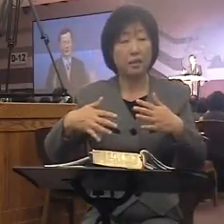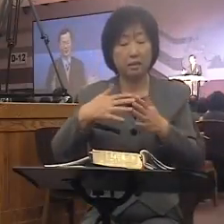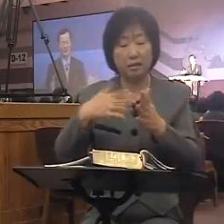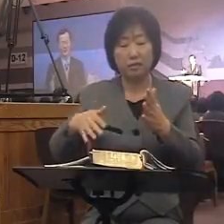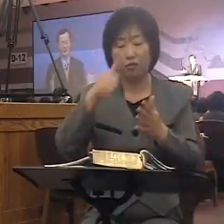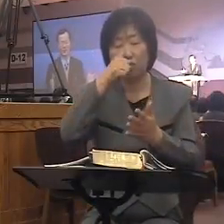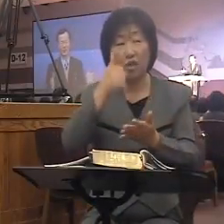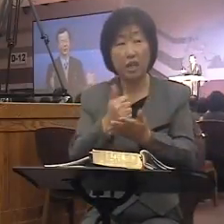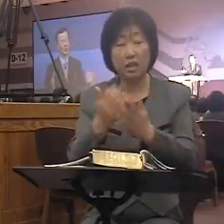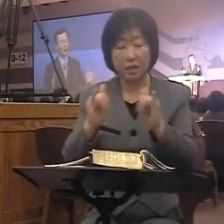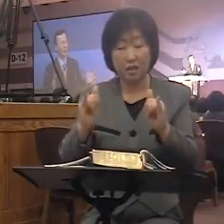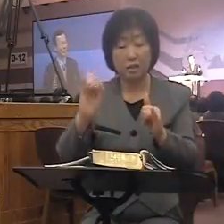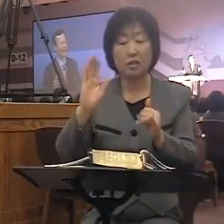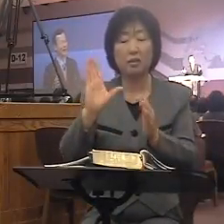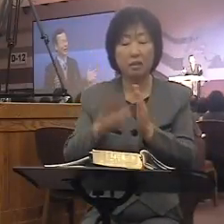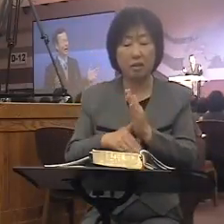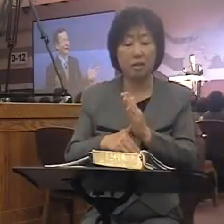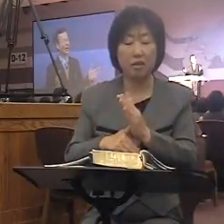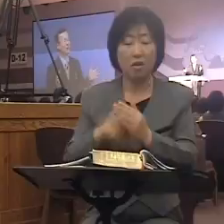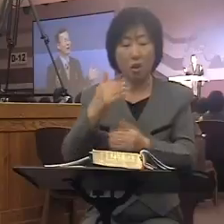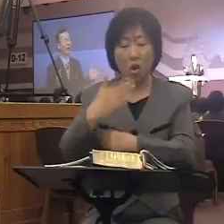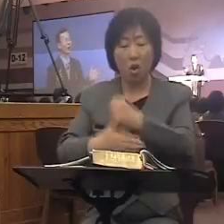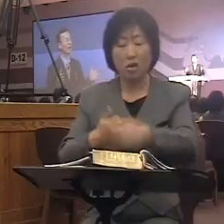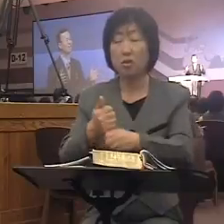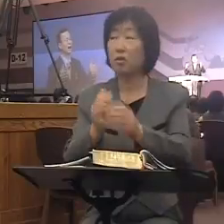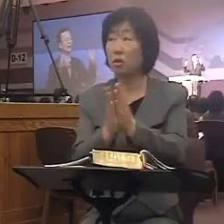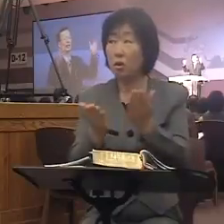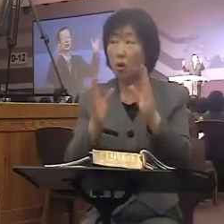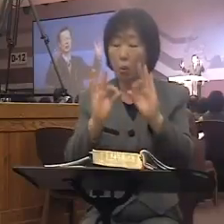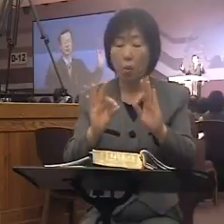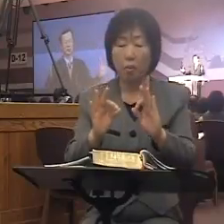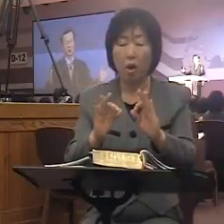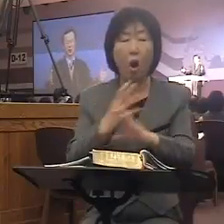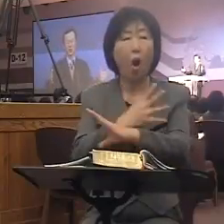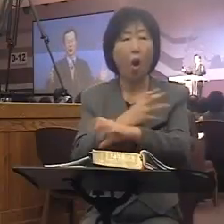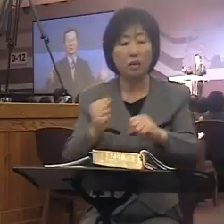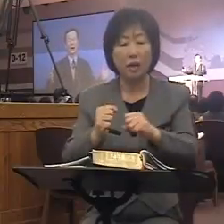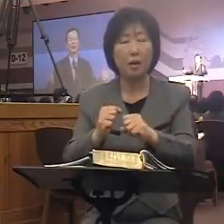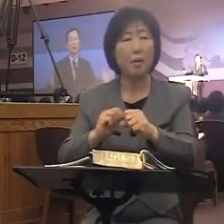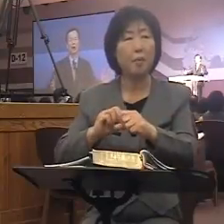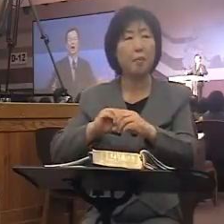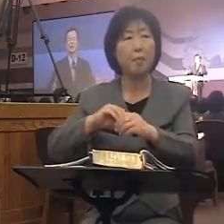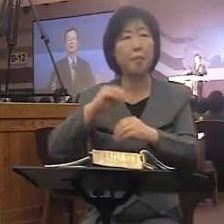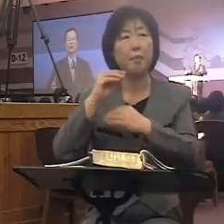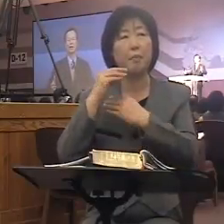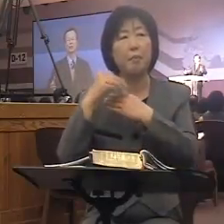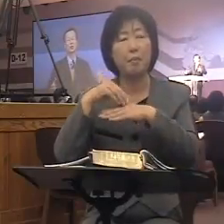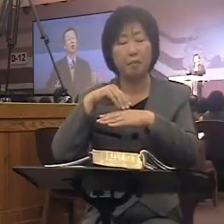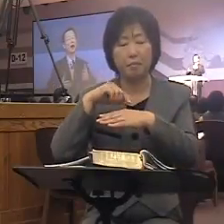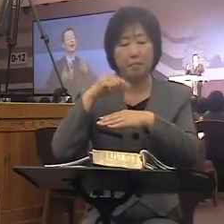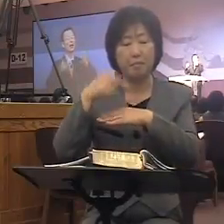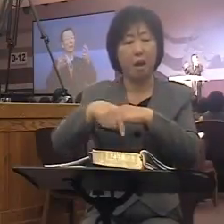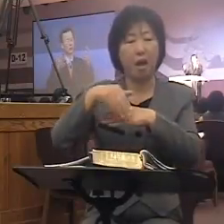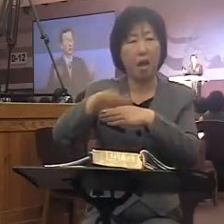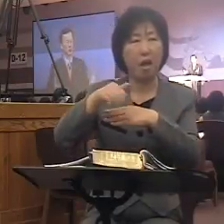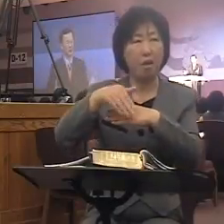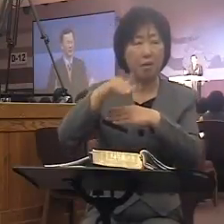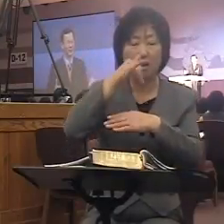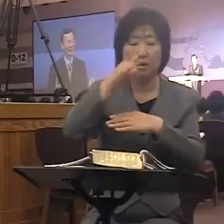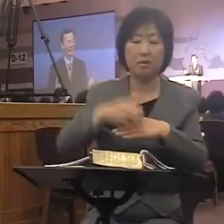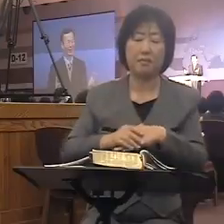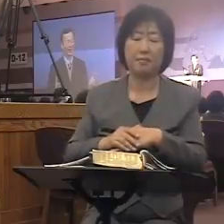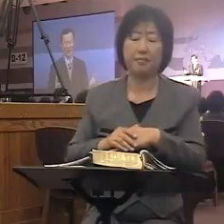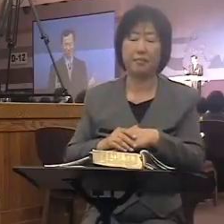되었을 때, 성경에 보니까 하나님의 언약 밖에 있었을 때, 약속을 알지 못해서 소망이 없었을